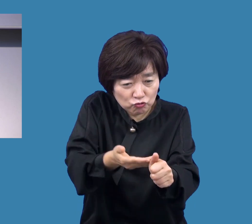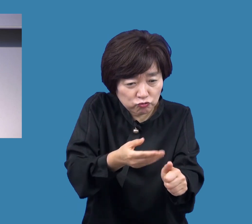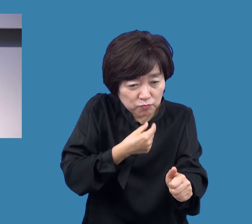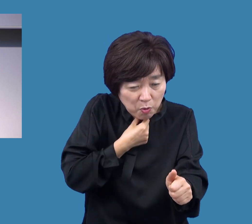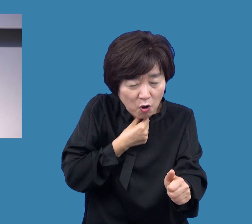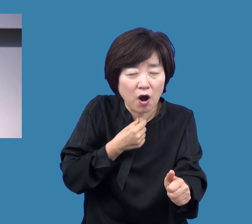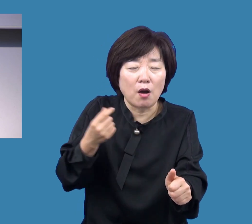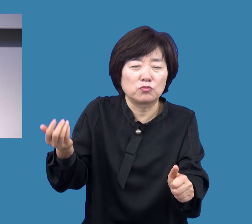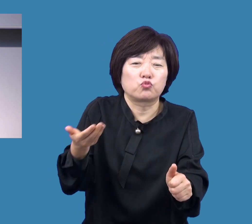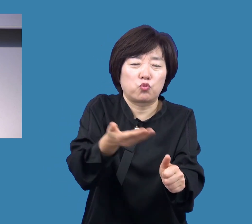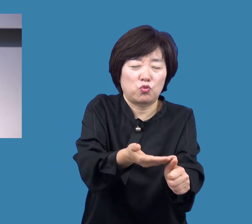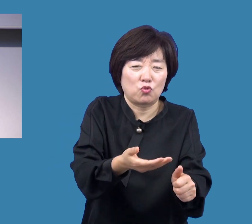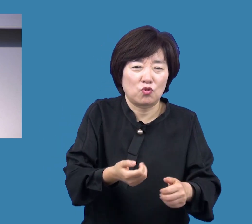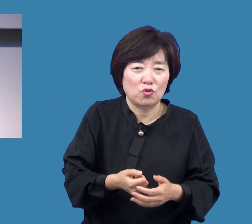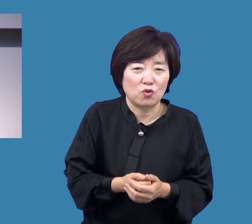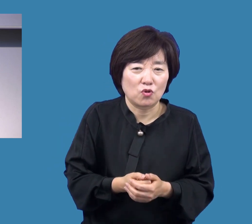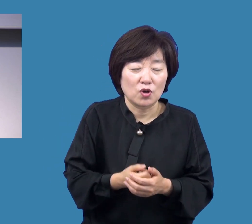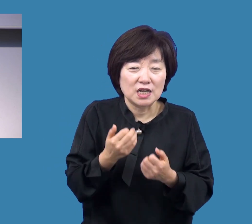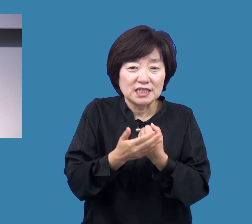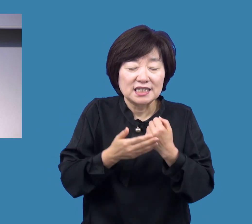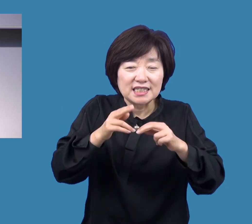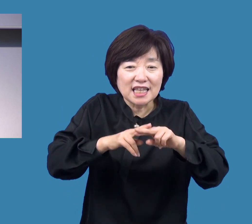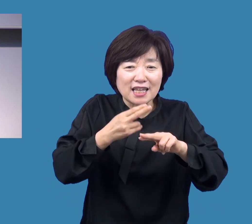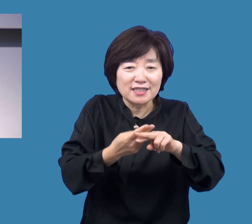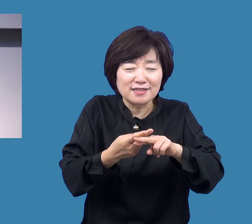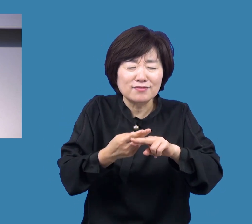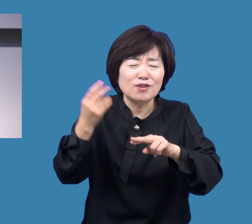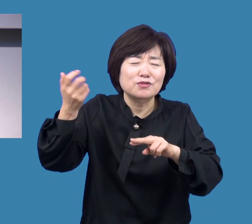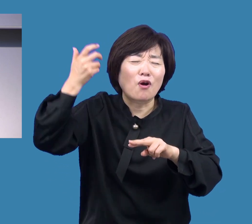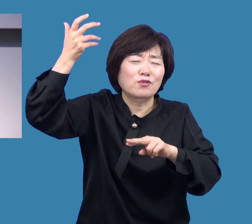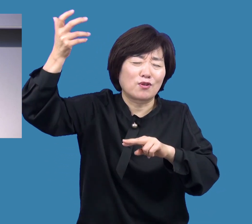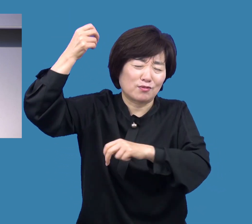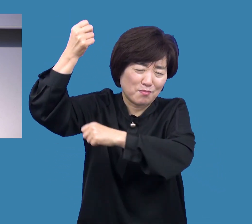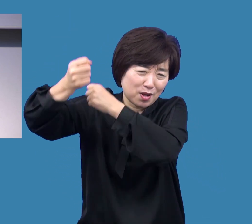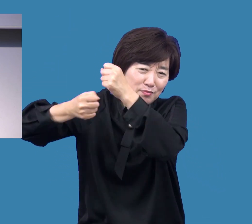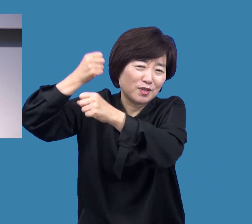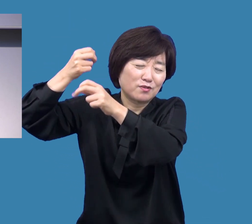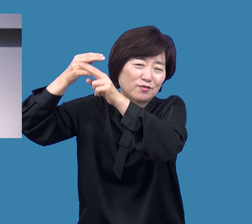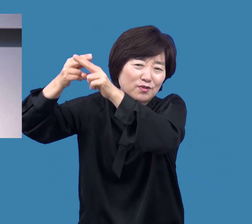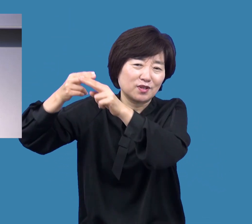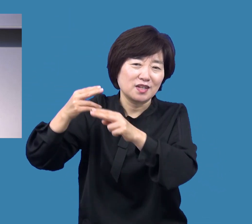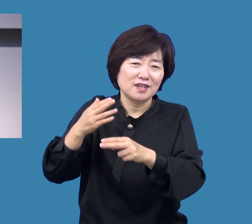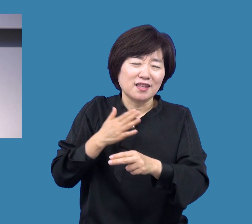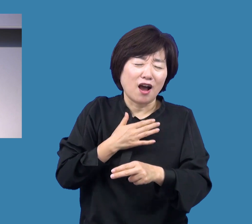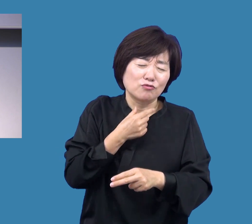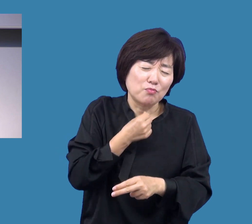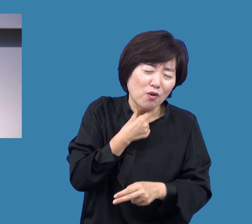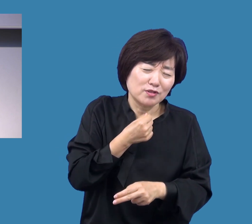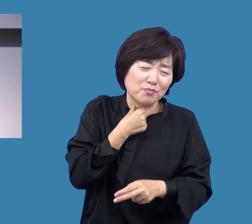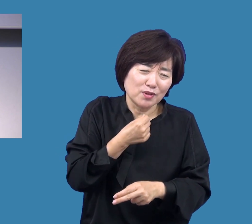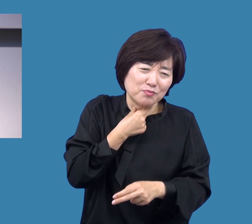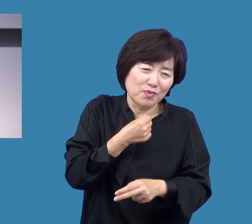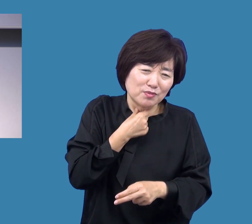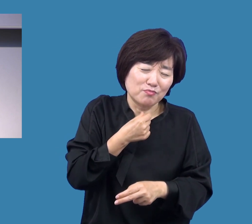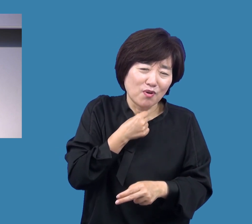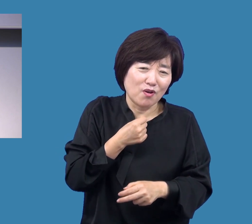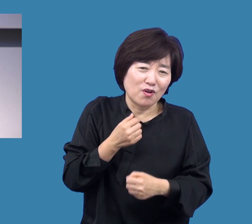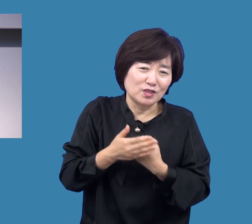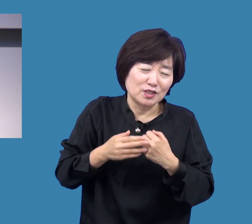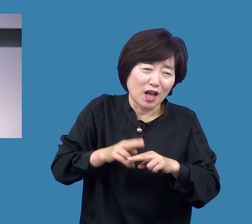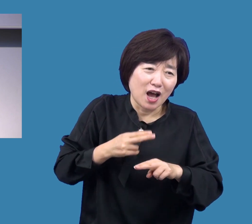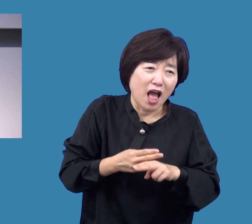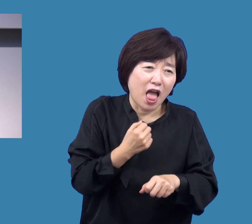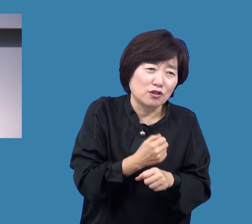주세요. 그래서 은사는 성령님 마음대로 주시는 거지, 내가 은사를 받으려면 이렇게 하고 저렇게 하고 저렇게 하면 이 은사가 있어, 이런 건 다